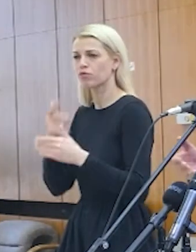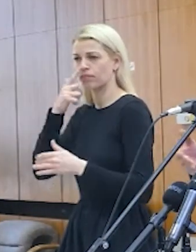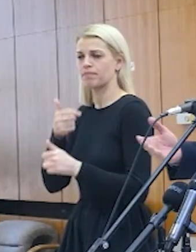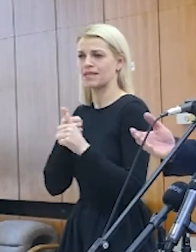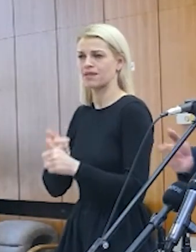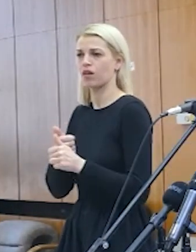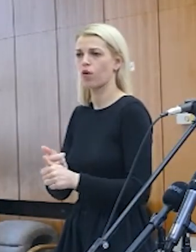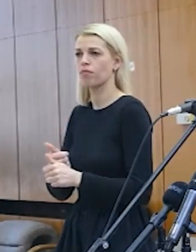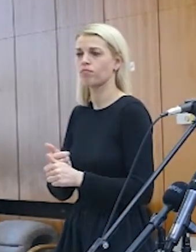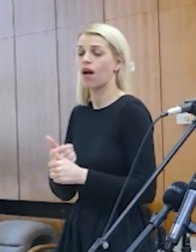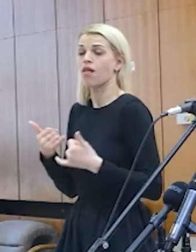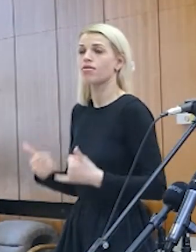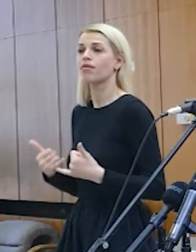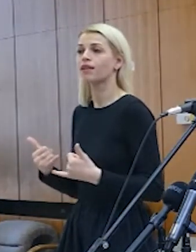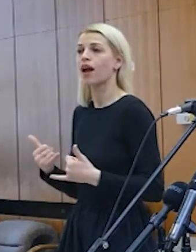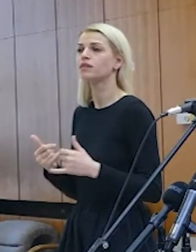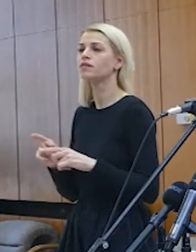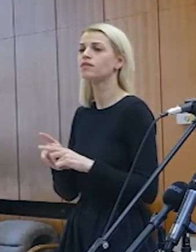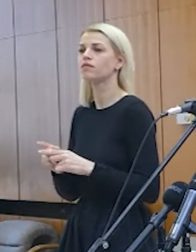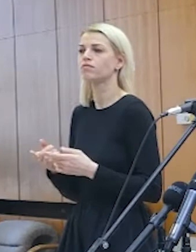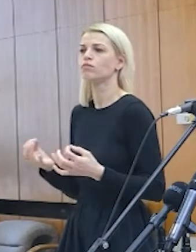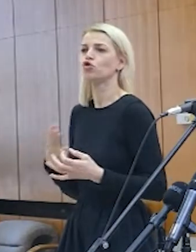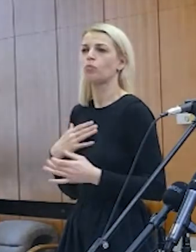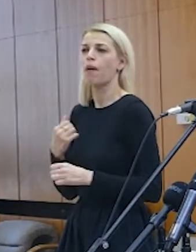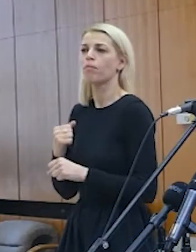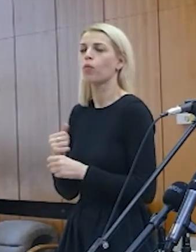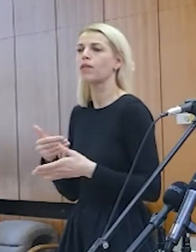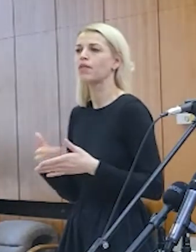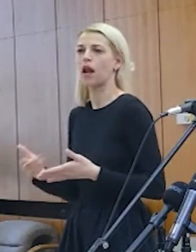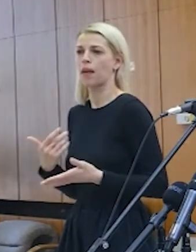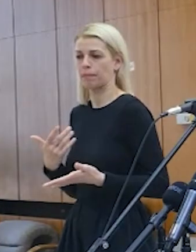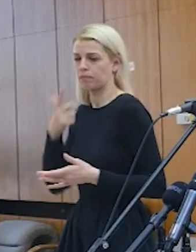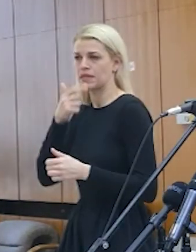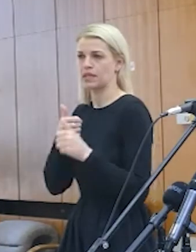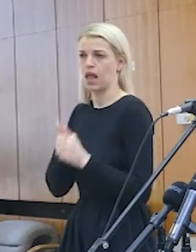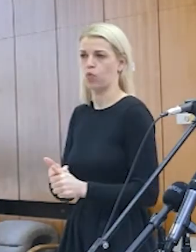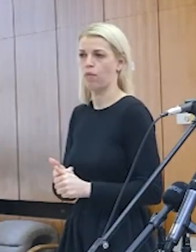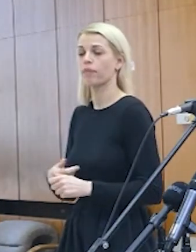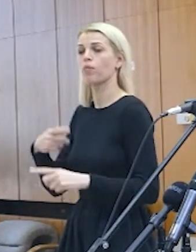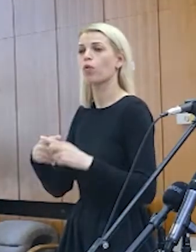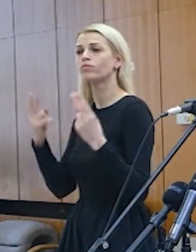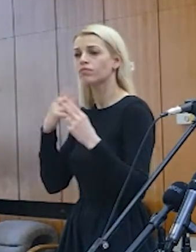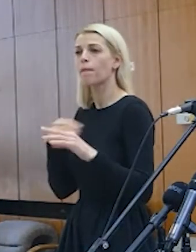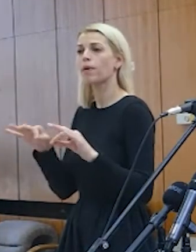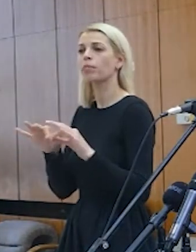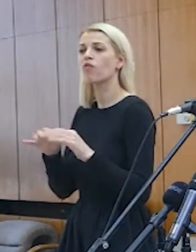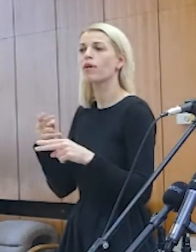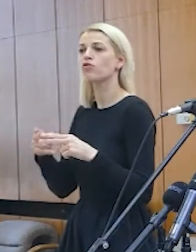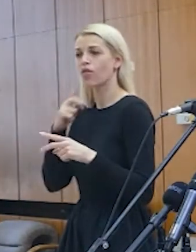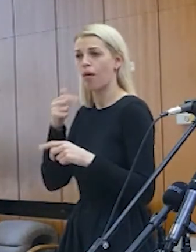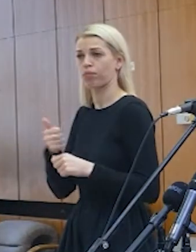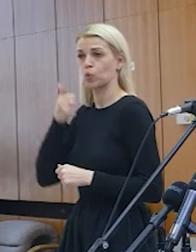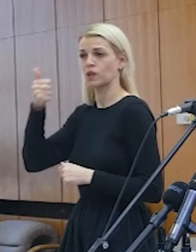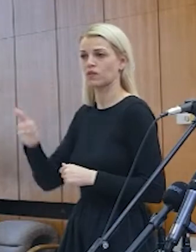momente viac nevieme v tom, čo robiť. Samozrejme, pripravujeme riešenie na budúci rok, tam to bude